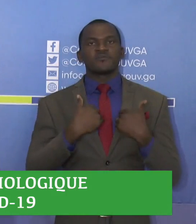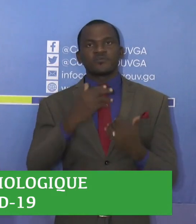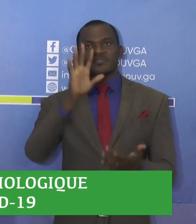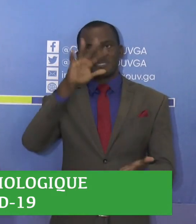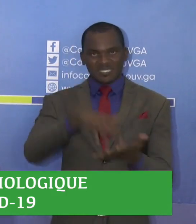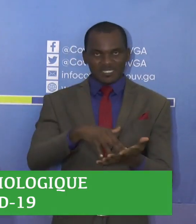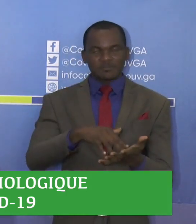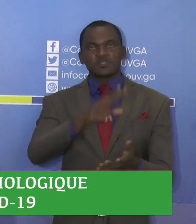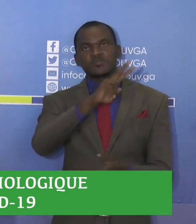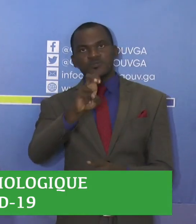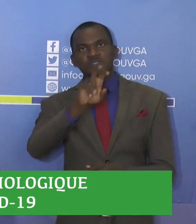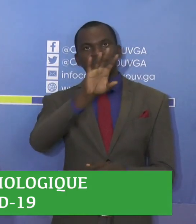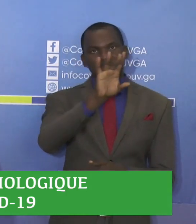5